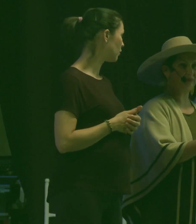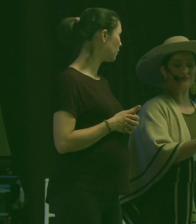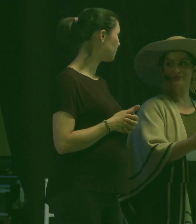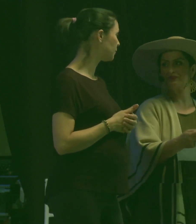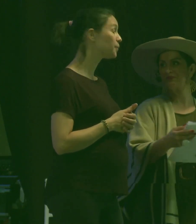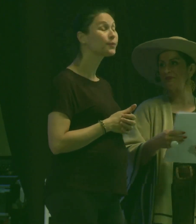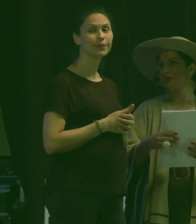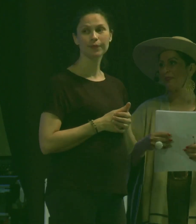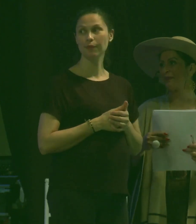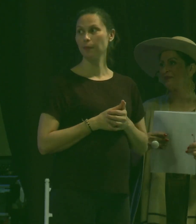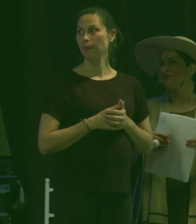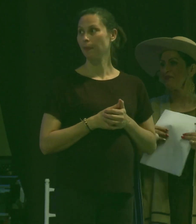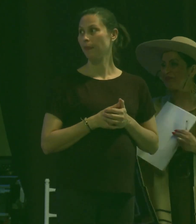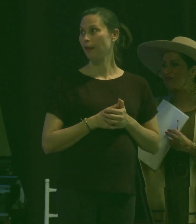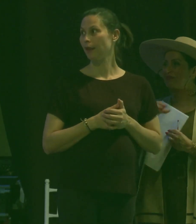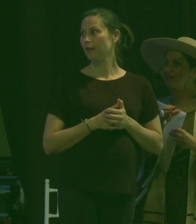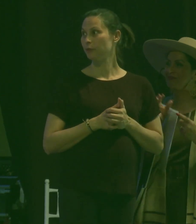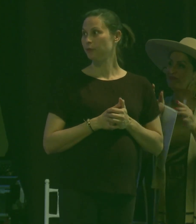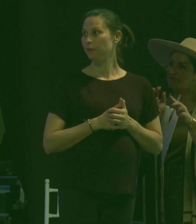senhor